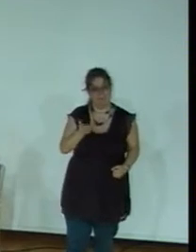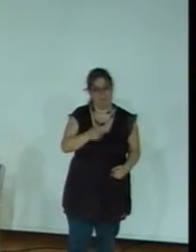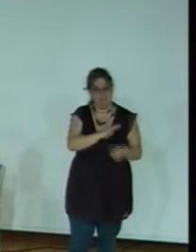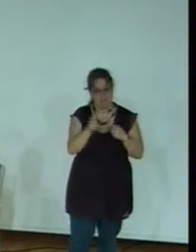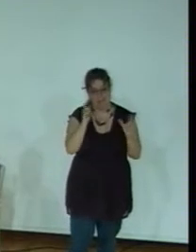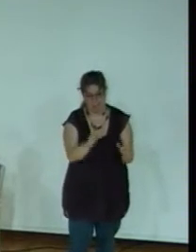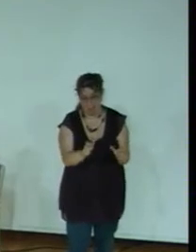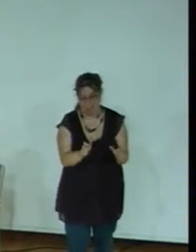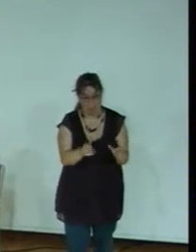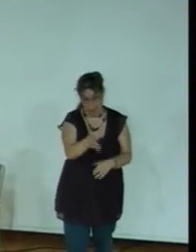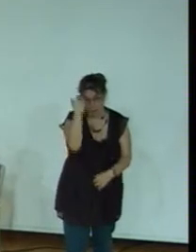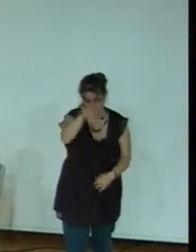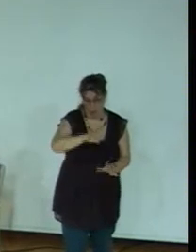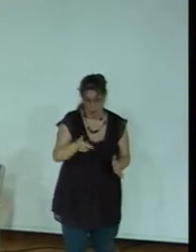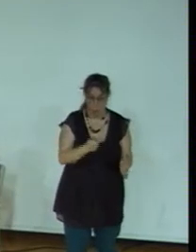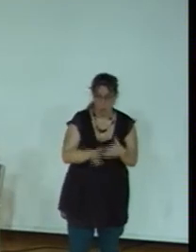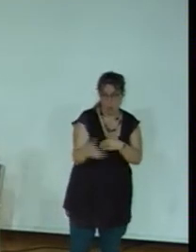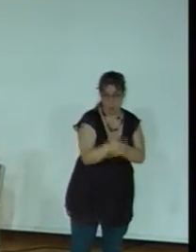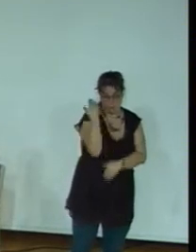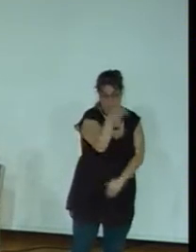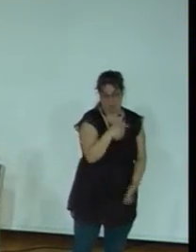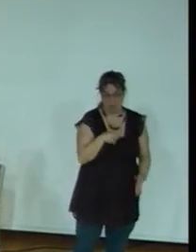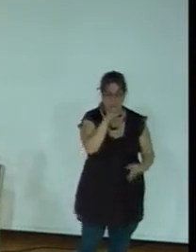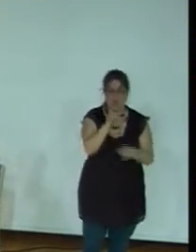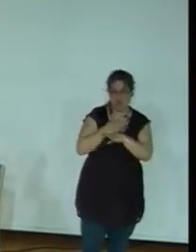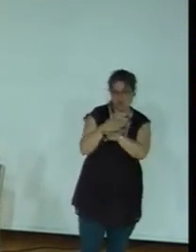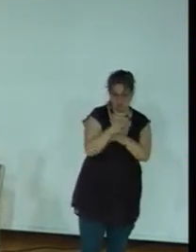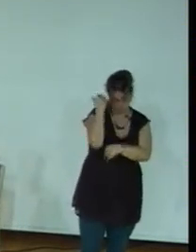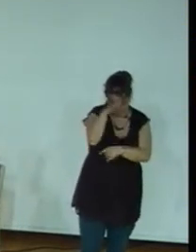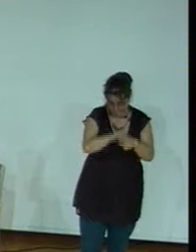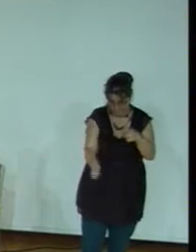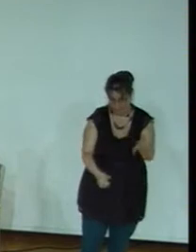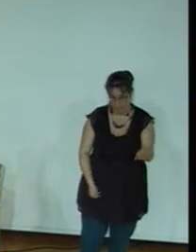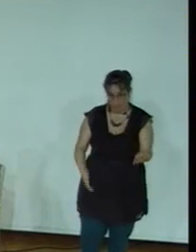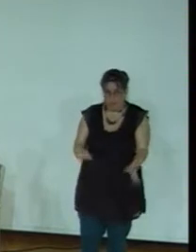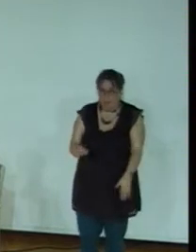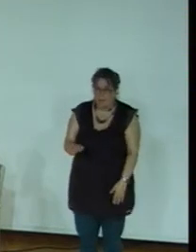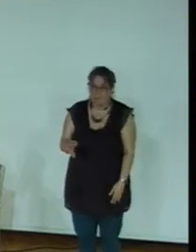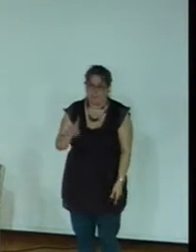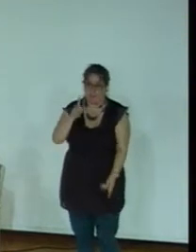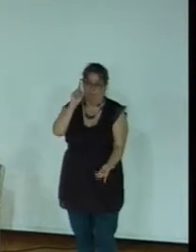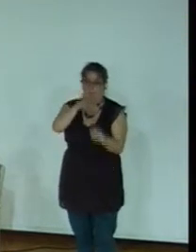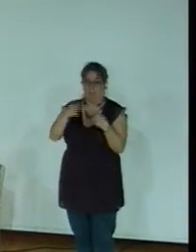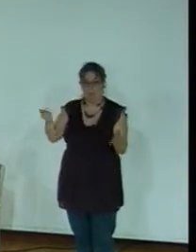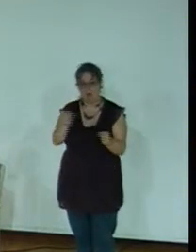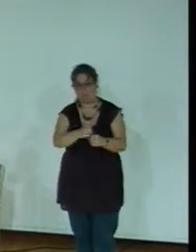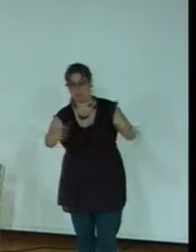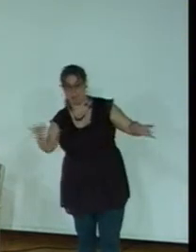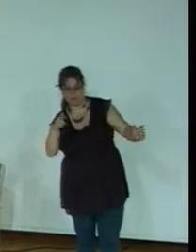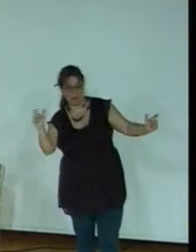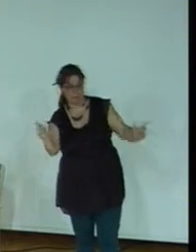pour échapper à la censure. Le but, c'est de s'assurer qu'on aura un mécanisme de contrôle de ce que voit la majorité des